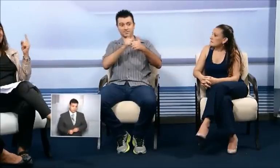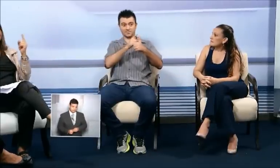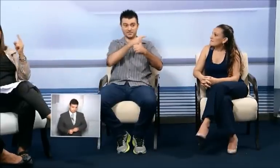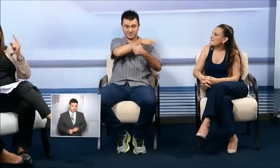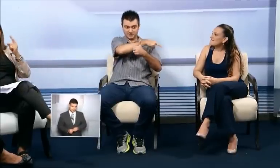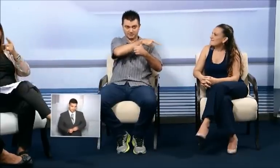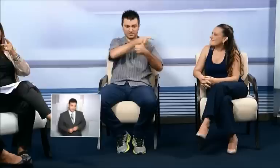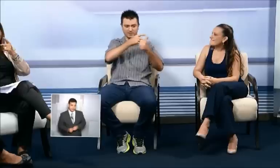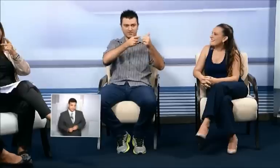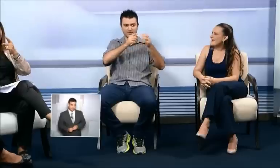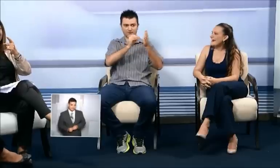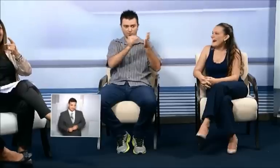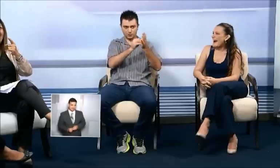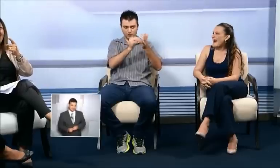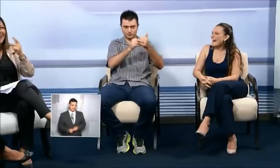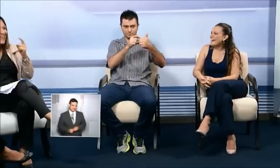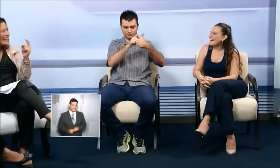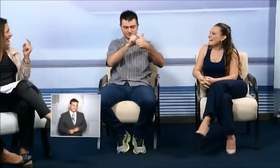Primeiro. Falei?